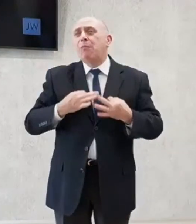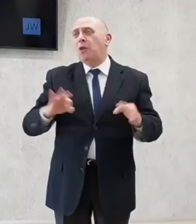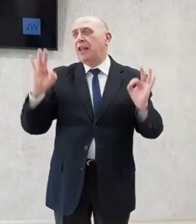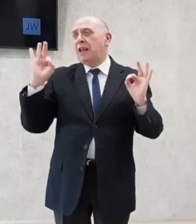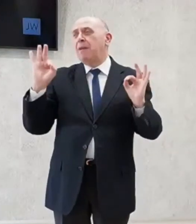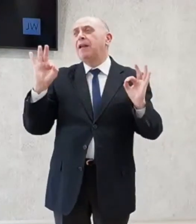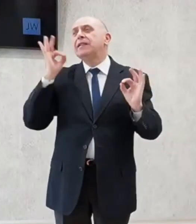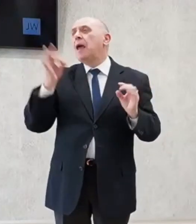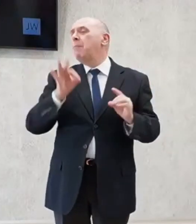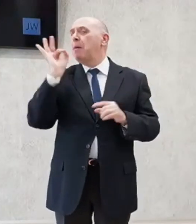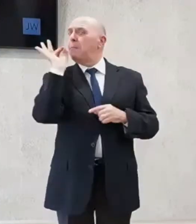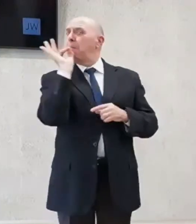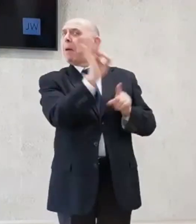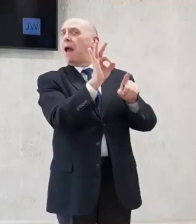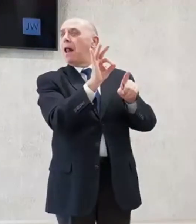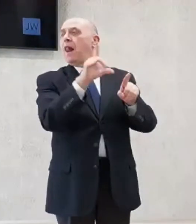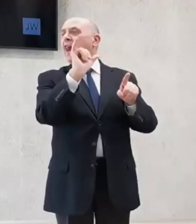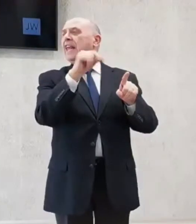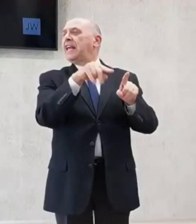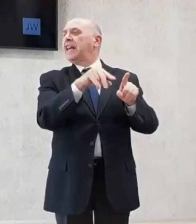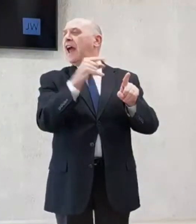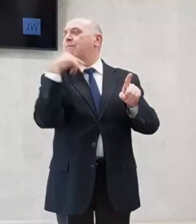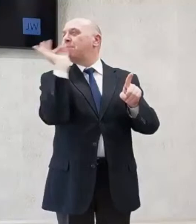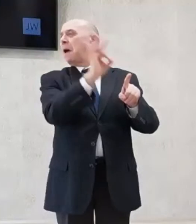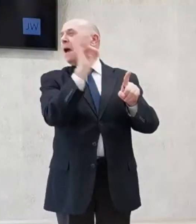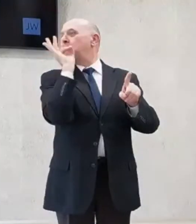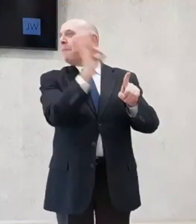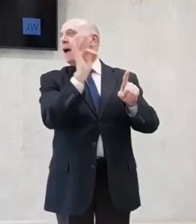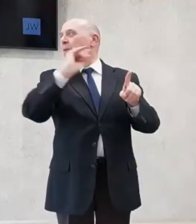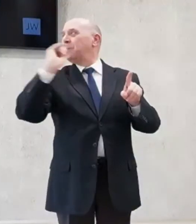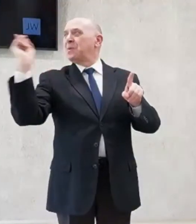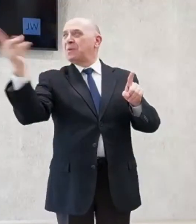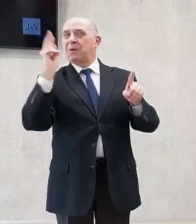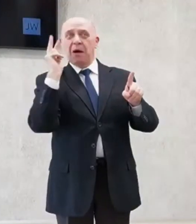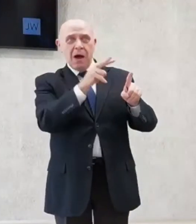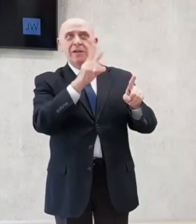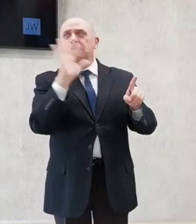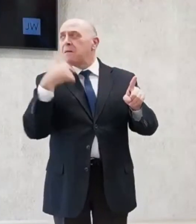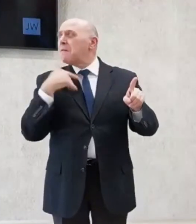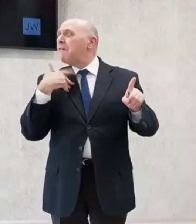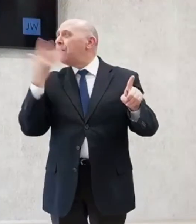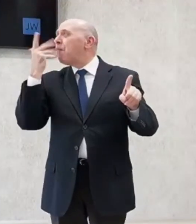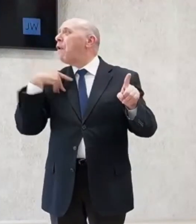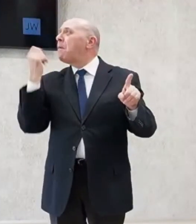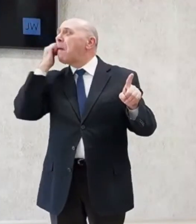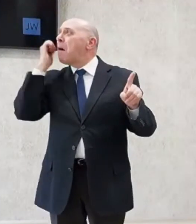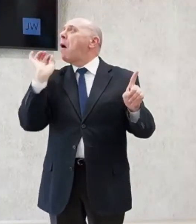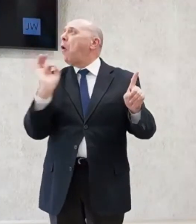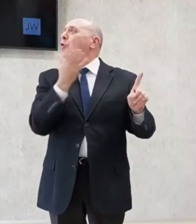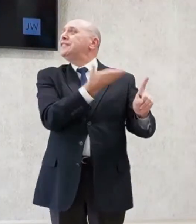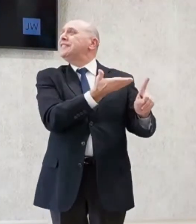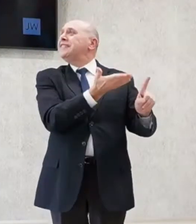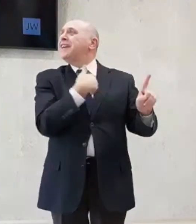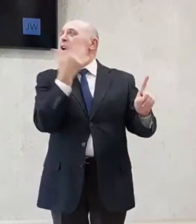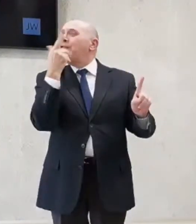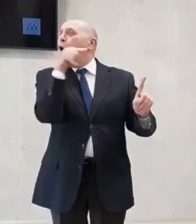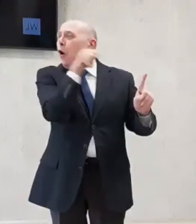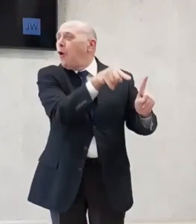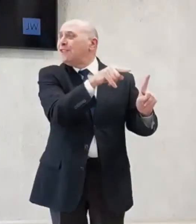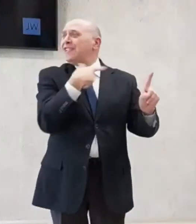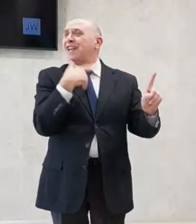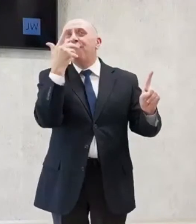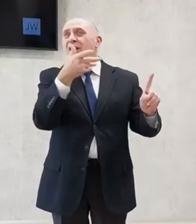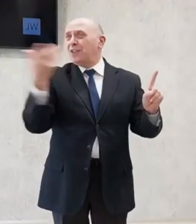punto di riferimento la mamma che tutti avremmo voluto una mamma davvero speciale Una donna